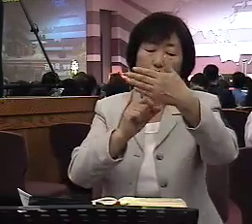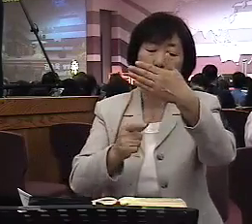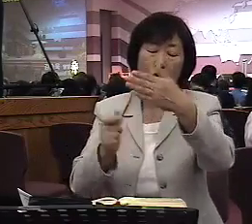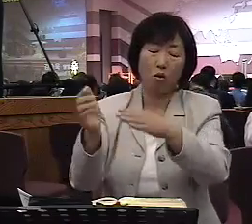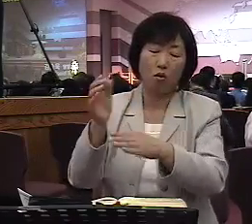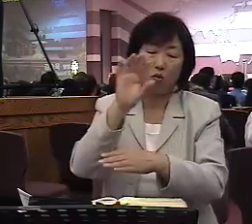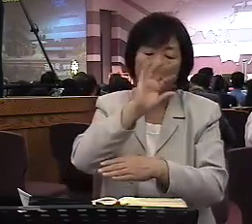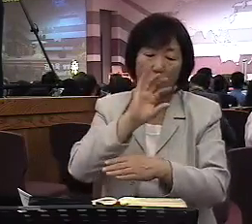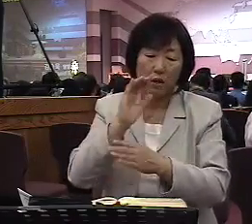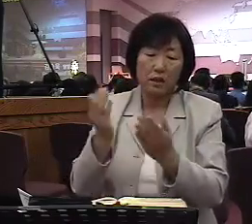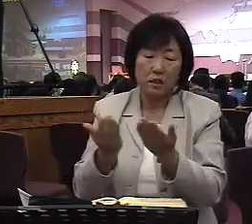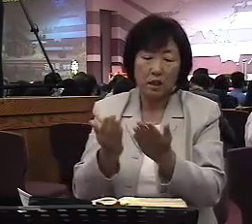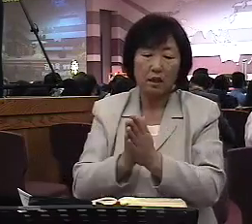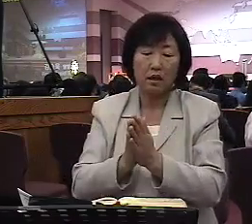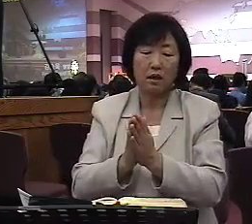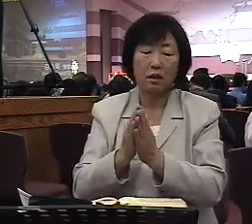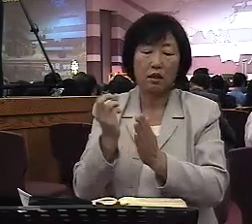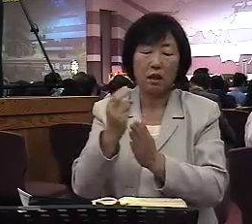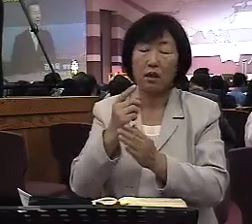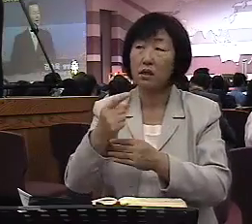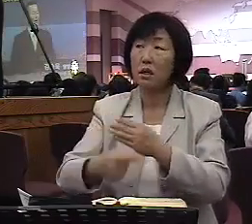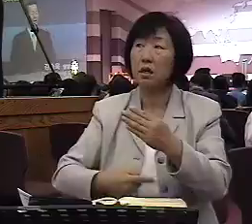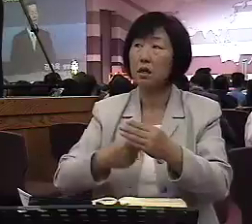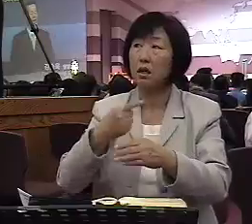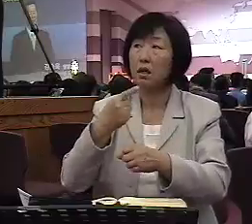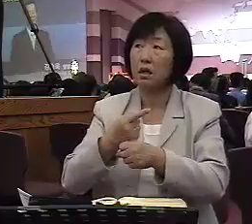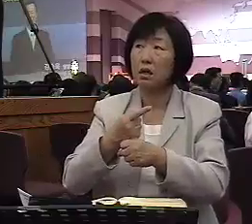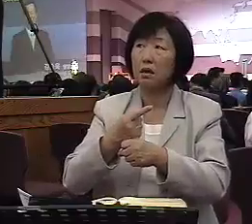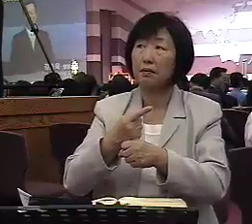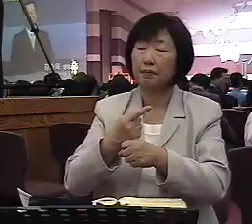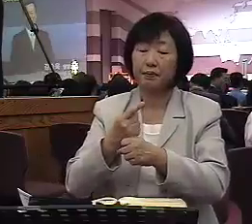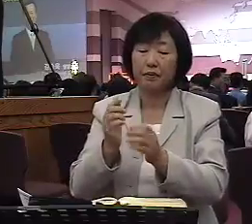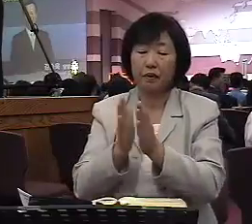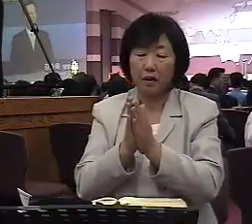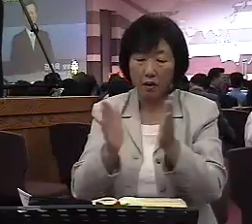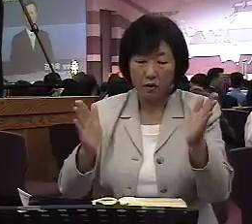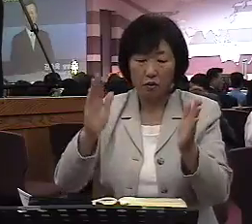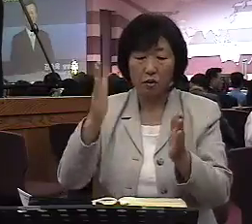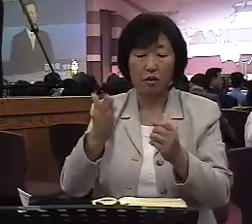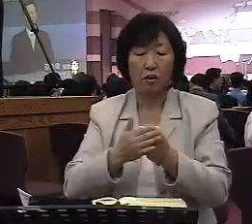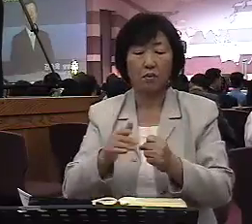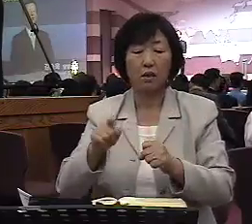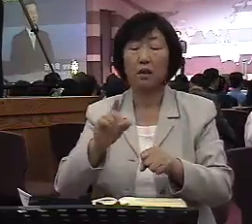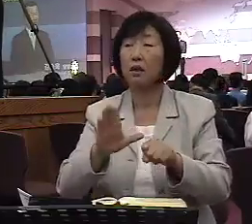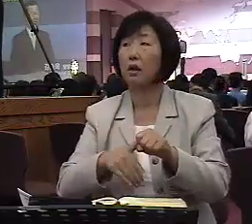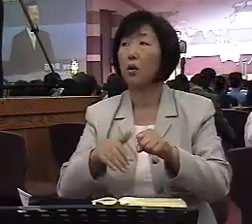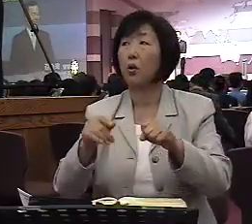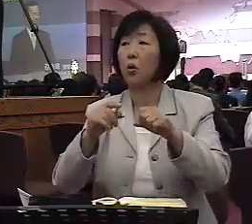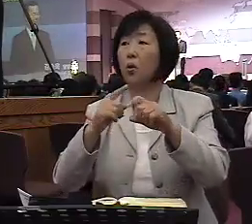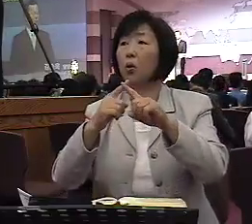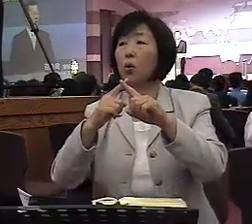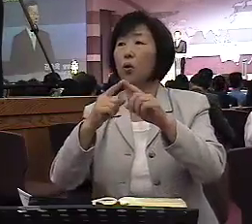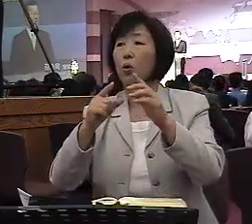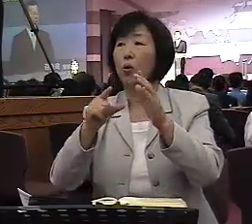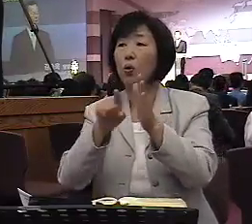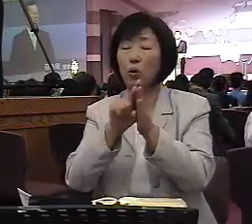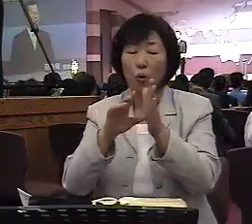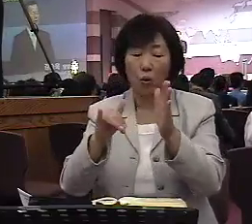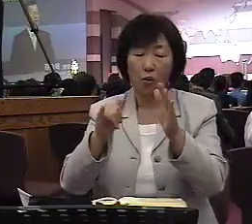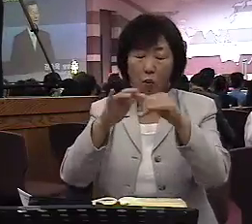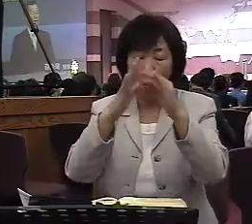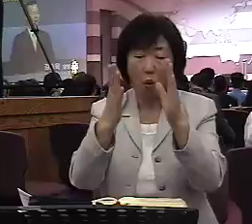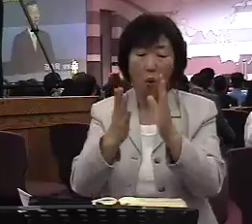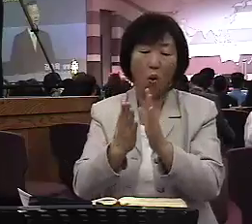훈련 사역이 다시 한 학기가 시작이 되기 때문에 이때 우리는 정말 온 교회가 호흡을 맞춰